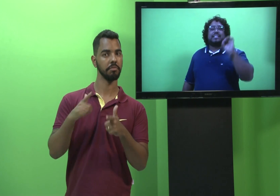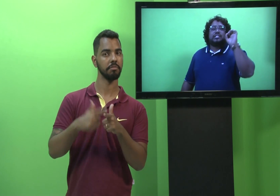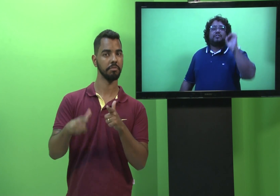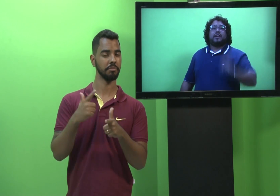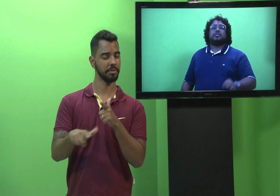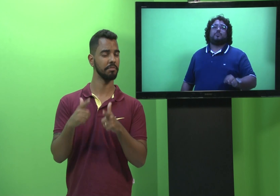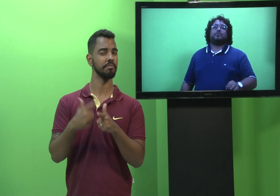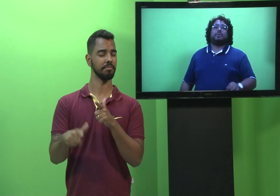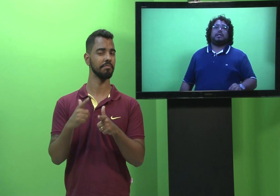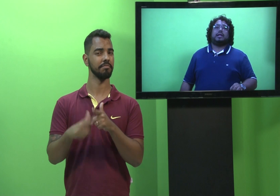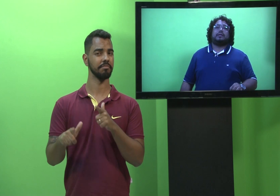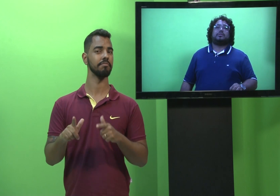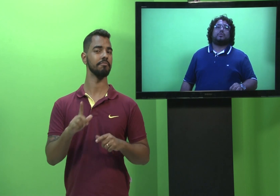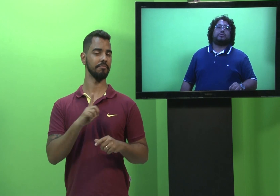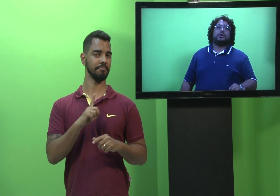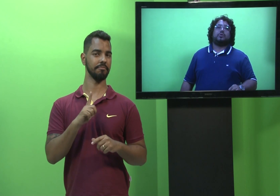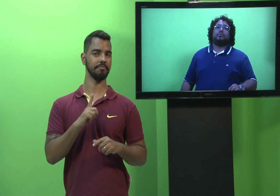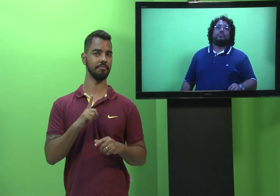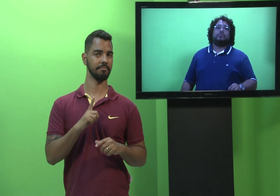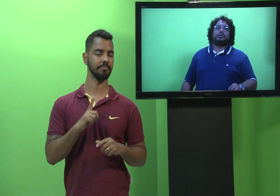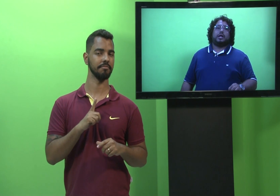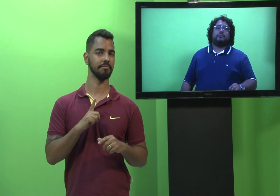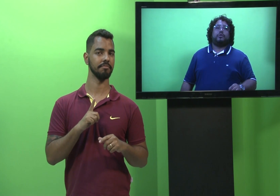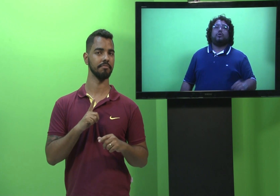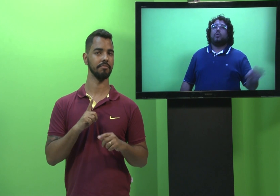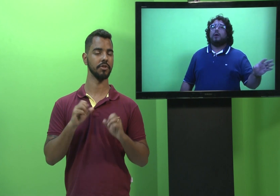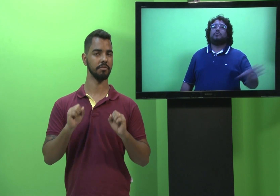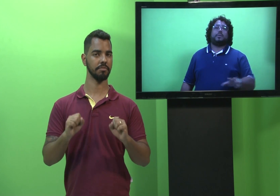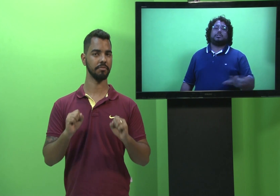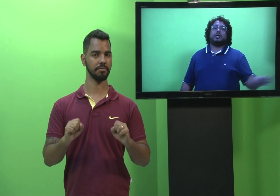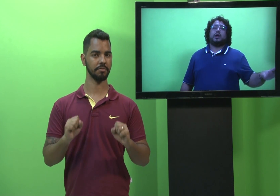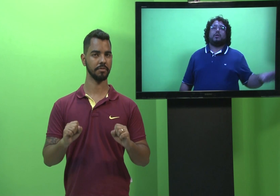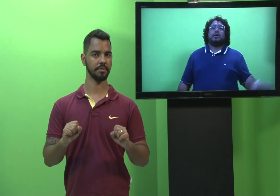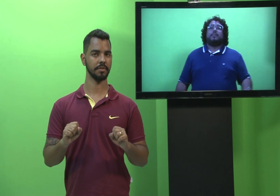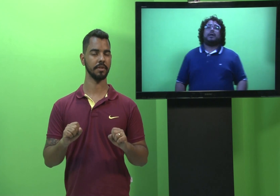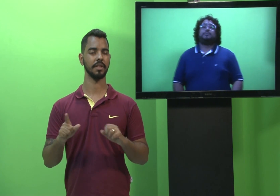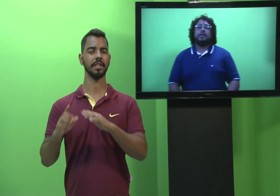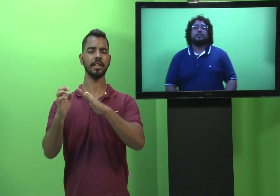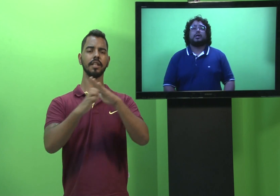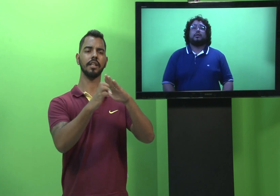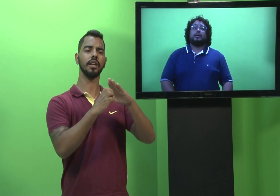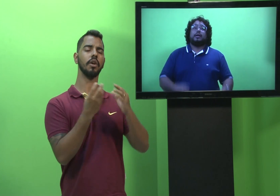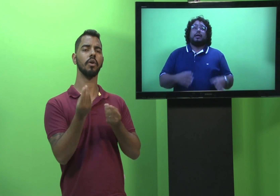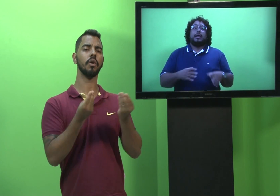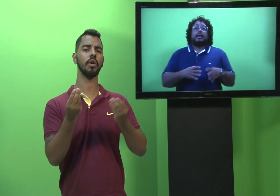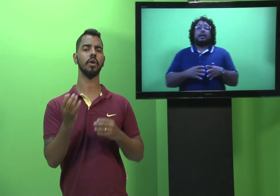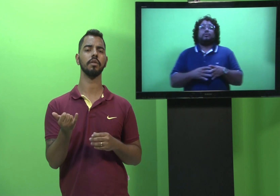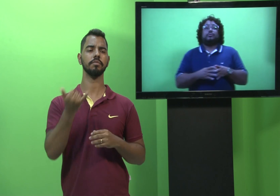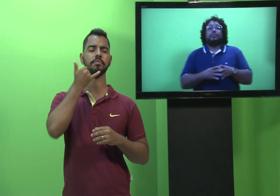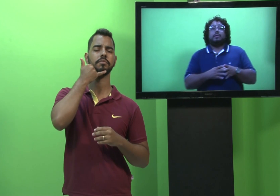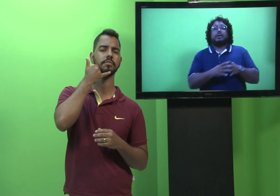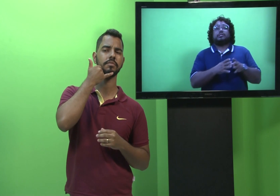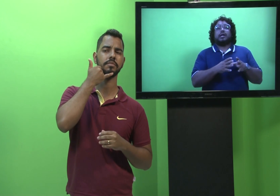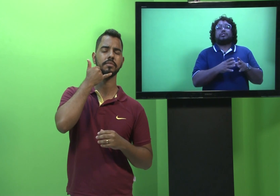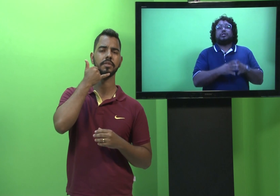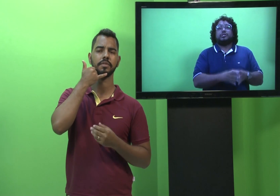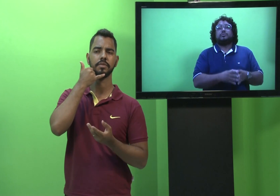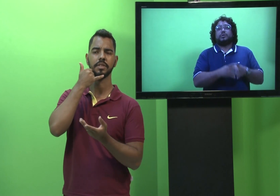existem diversas possibilidades de conseguir um número de telefone no âmbito empresarial. Mas pense que no imediatismo